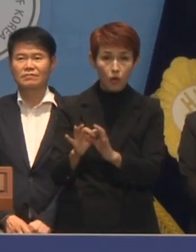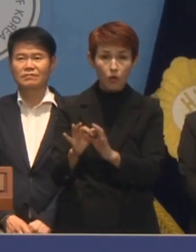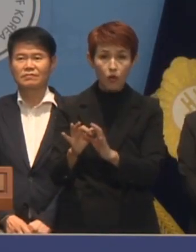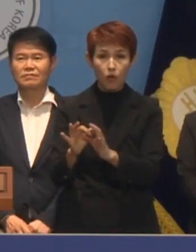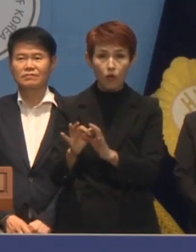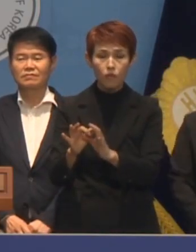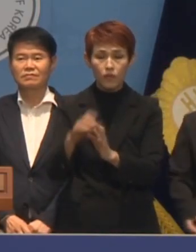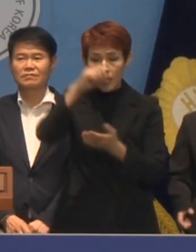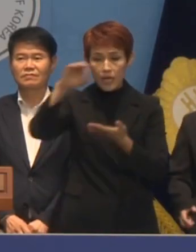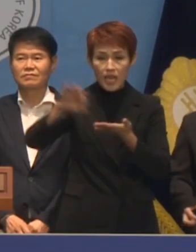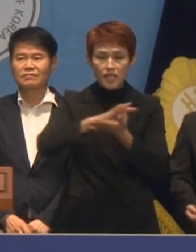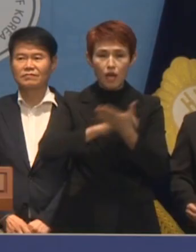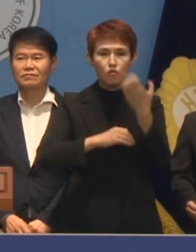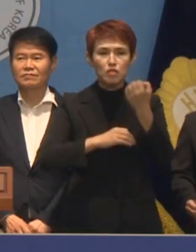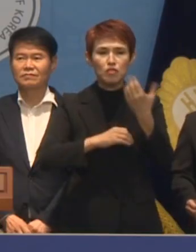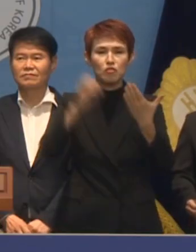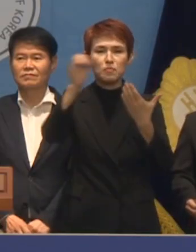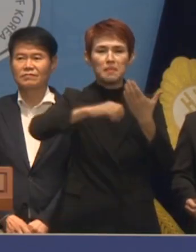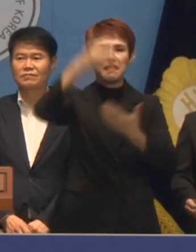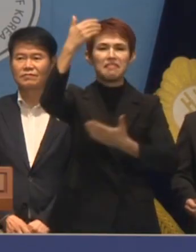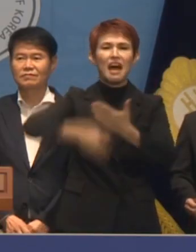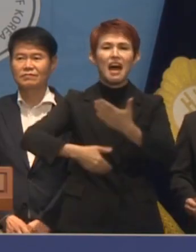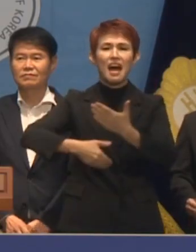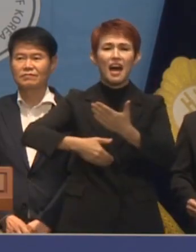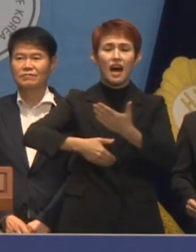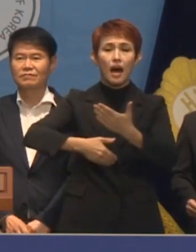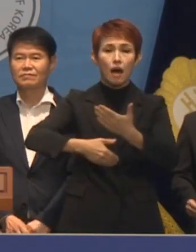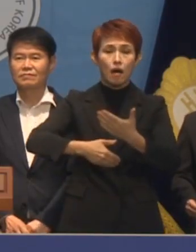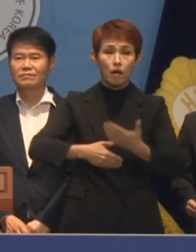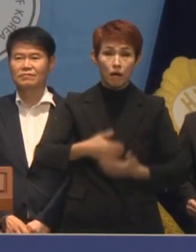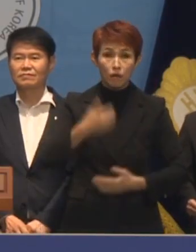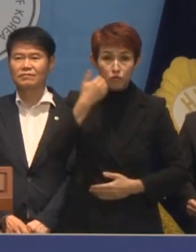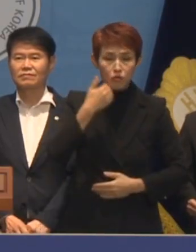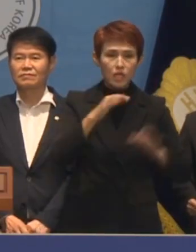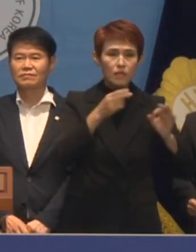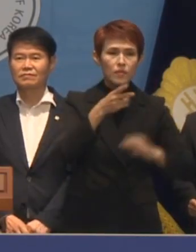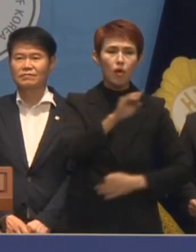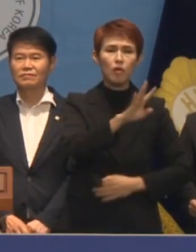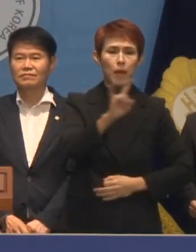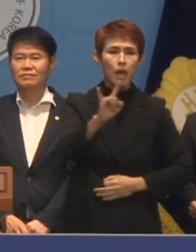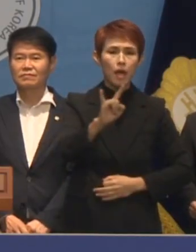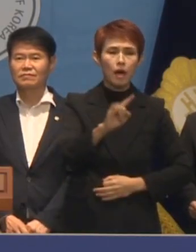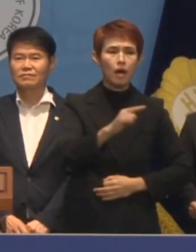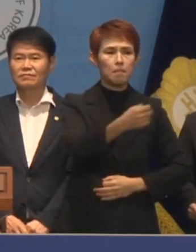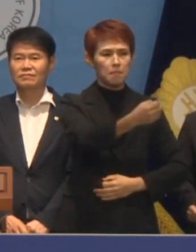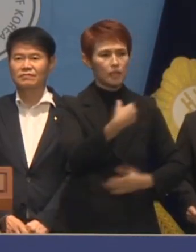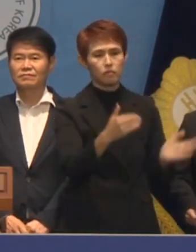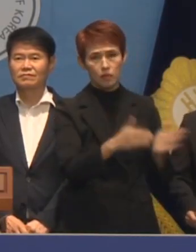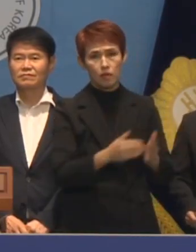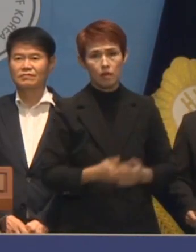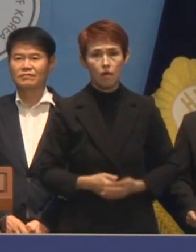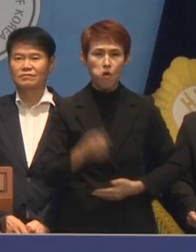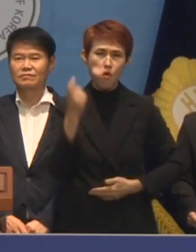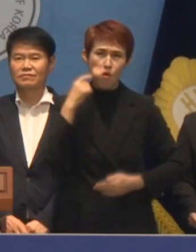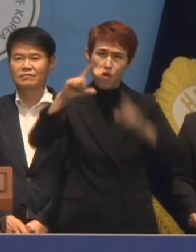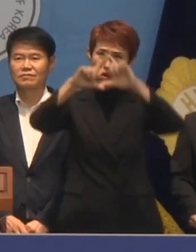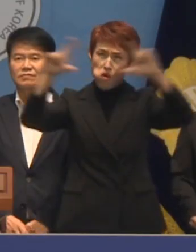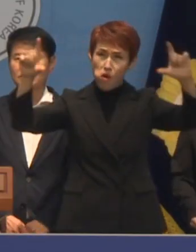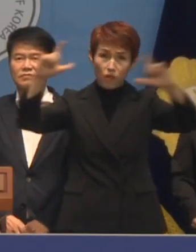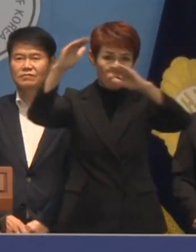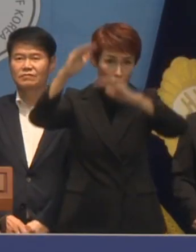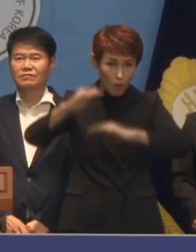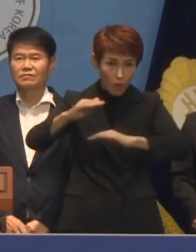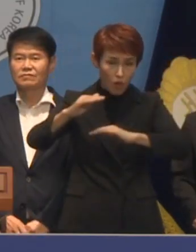무상교육 예산 99% 삭감, 김영배 의원의 거짓 현수막과 민주당의 거짓